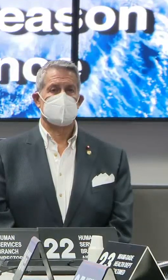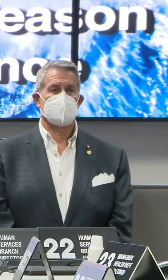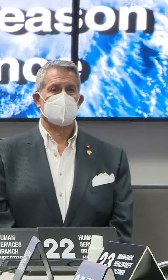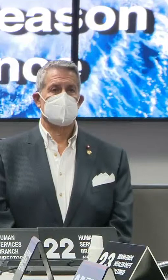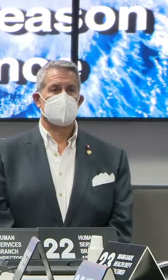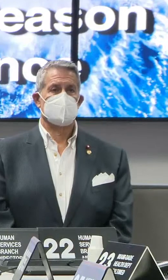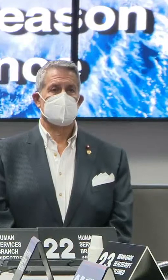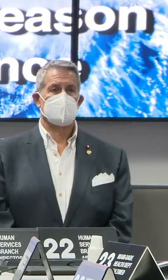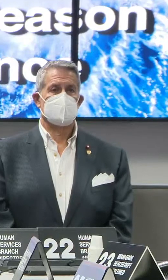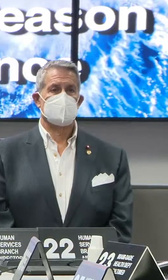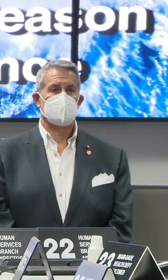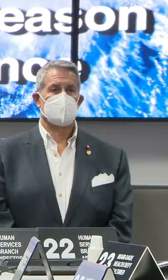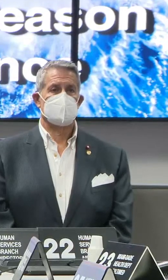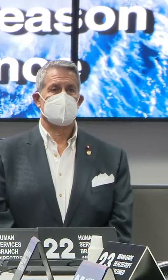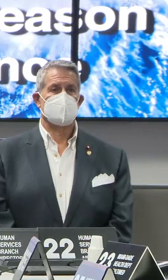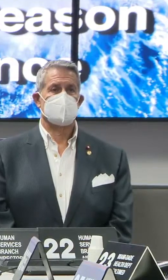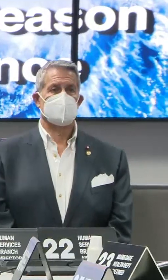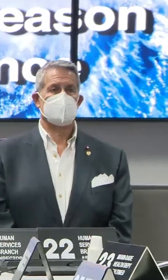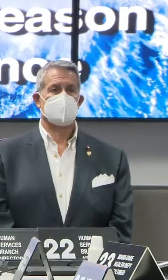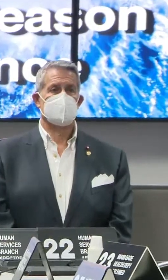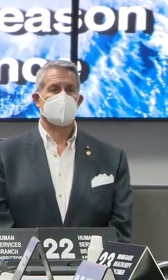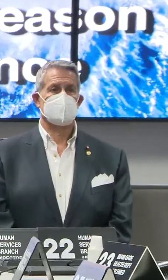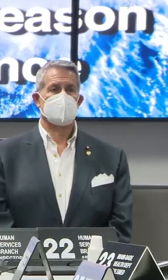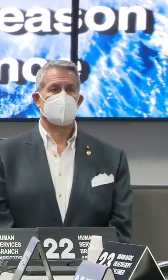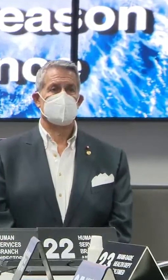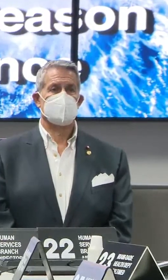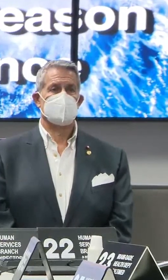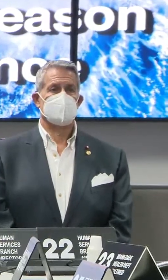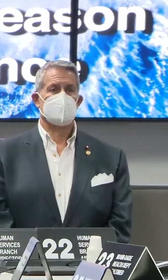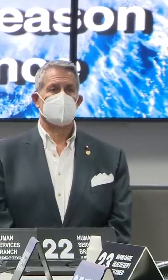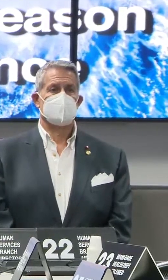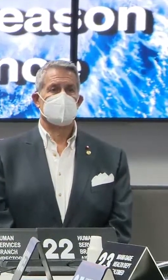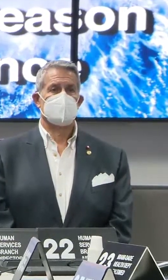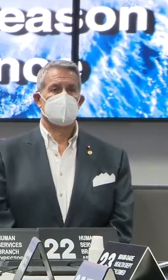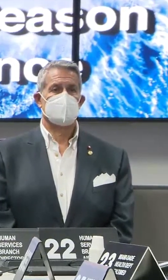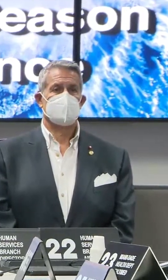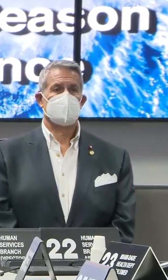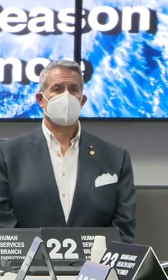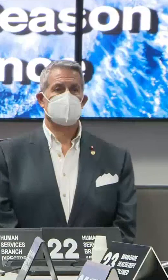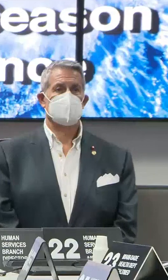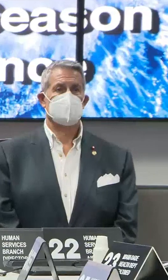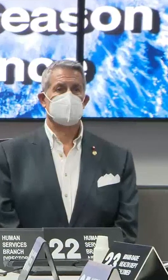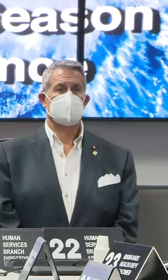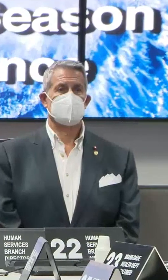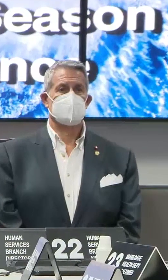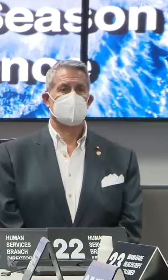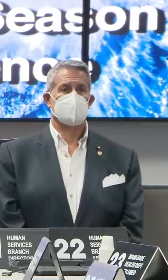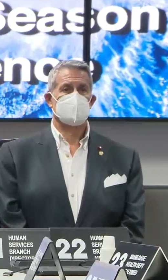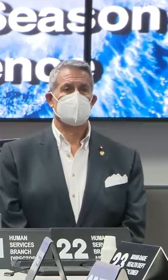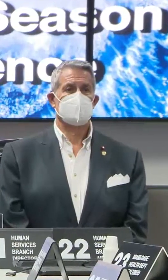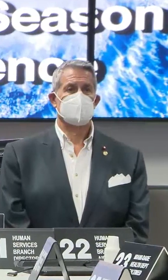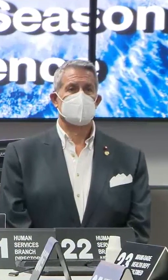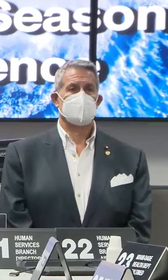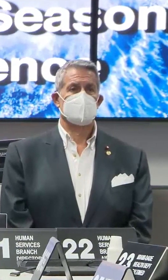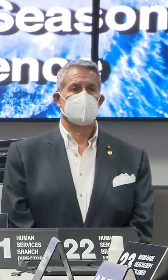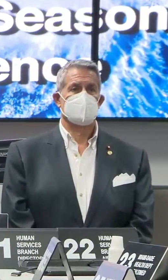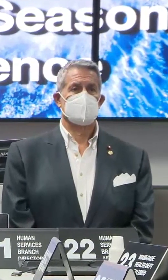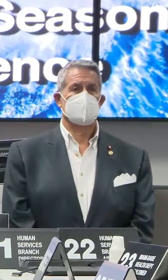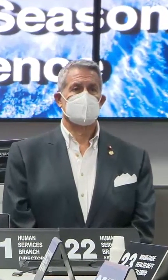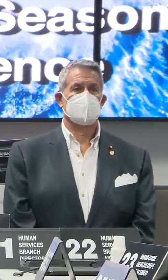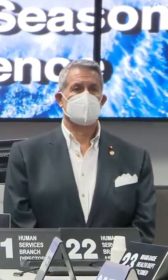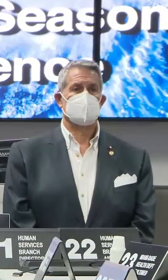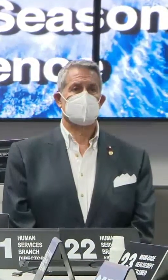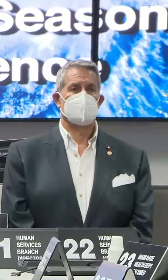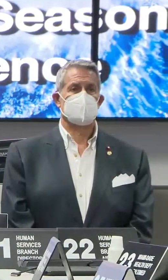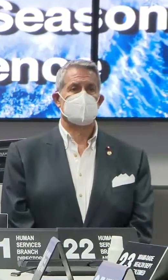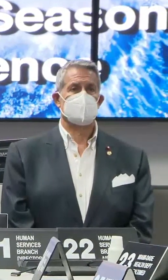Pero sabemos que solo basta con una tormenta para tener un gran impacto en la comunidad. Por eso